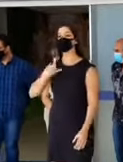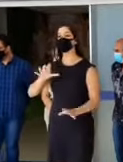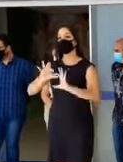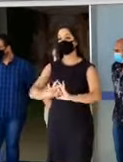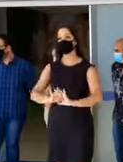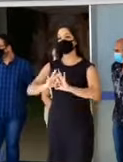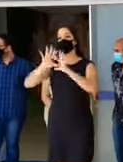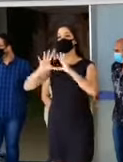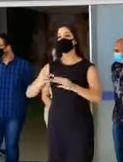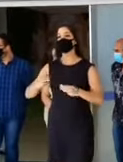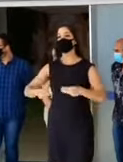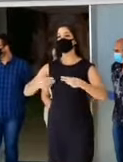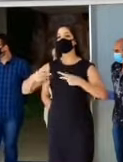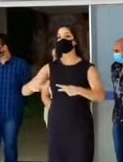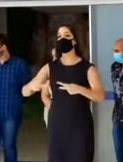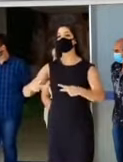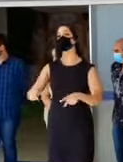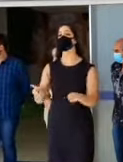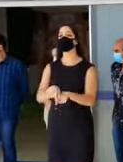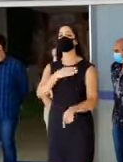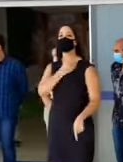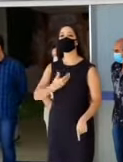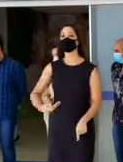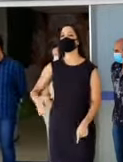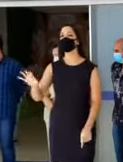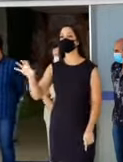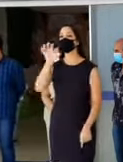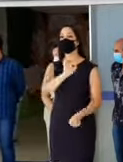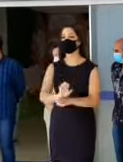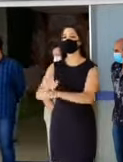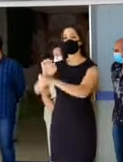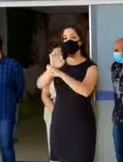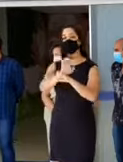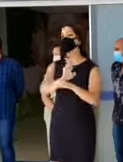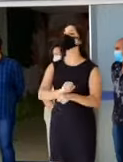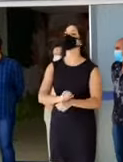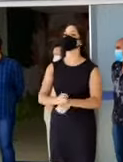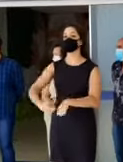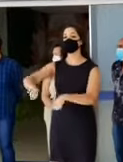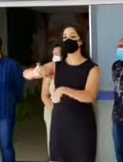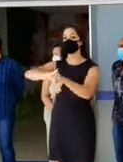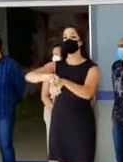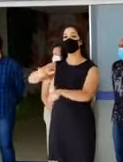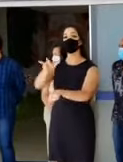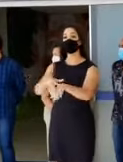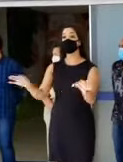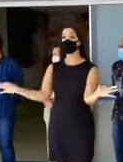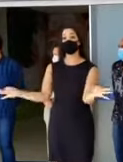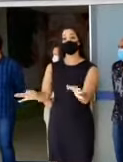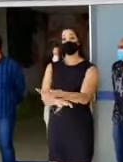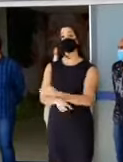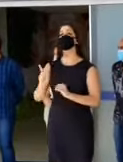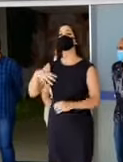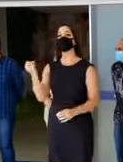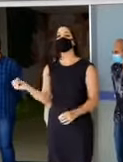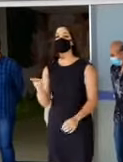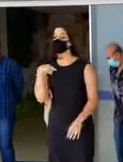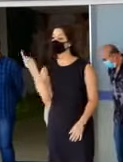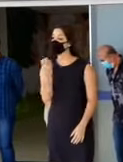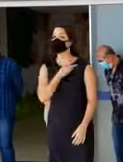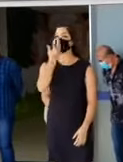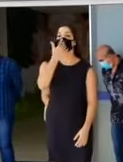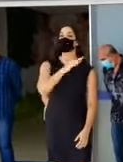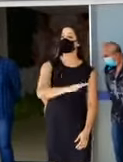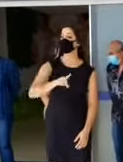Ministérios Públicos Federal e Estadual. O centro de internação está pronto. É para as nossas